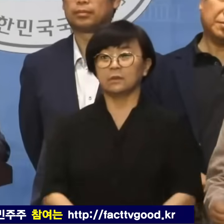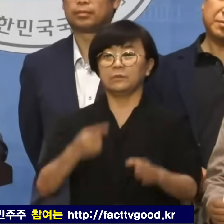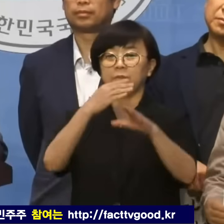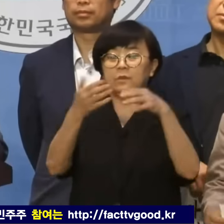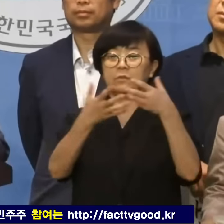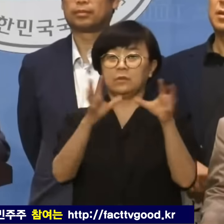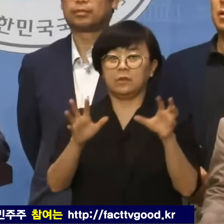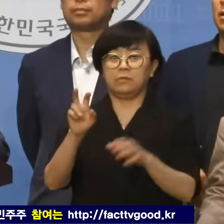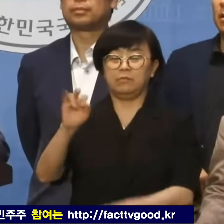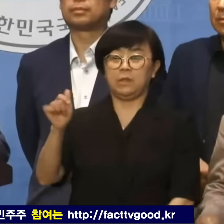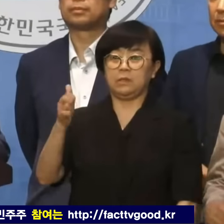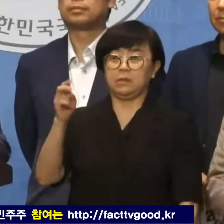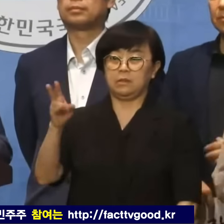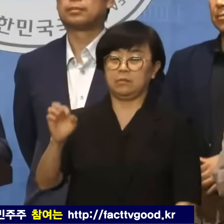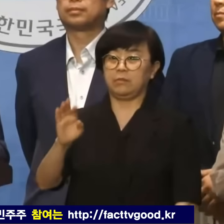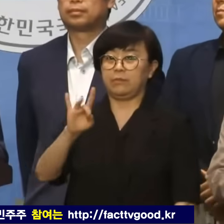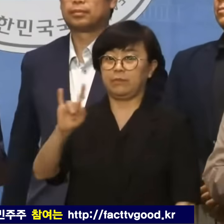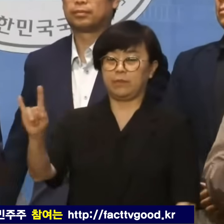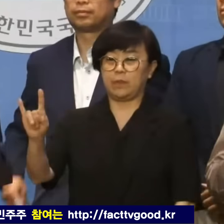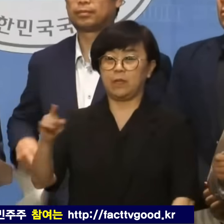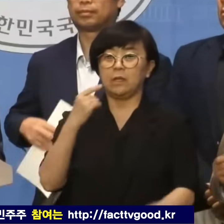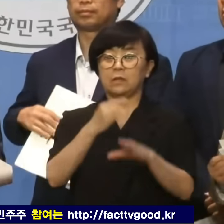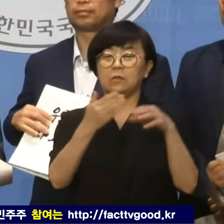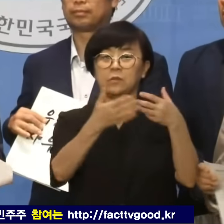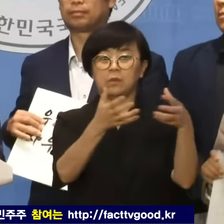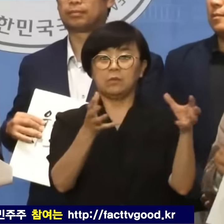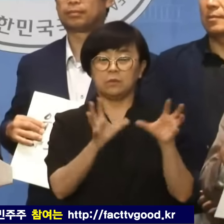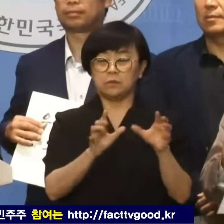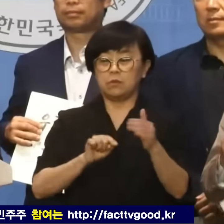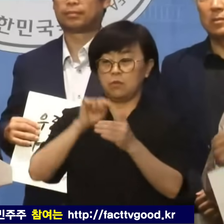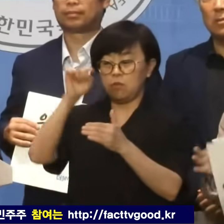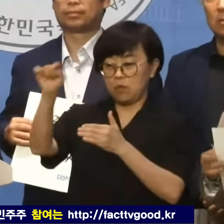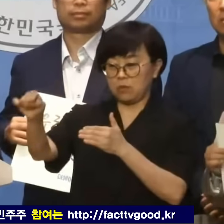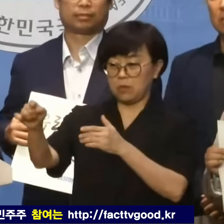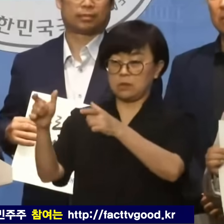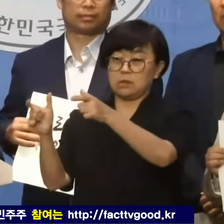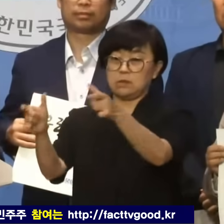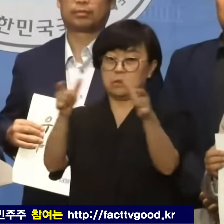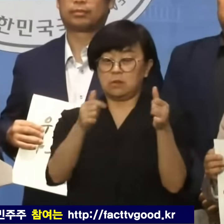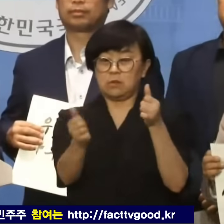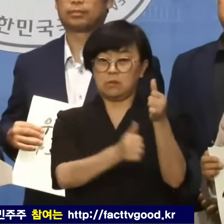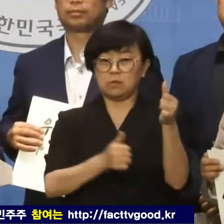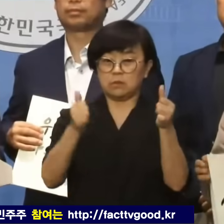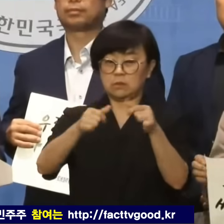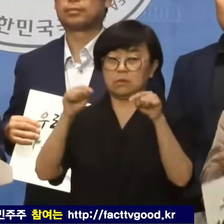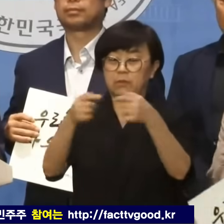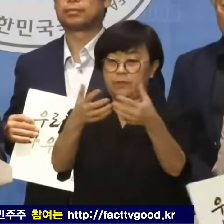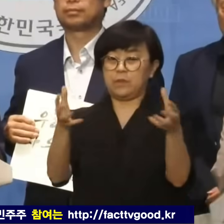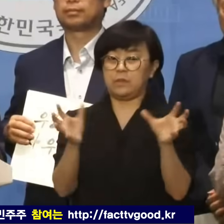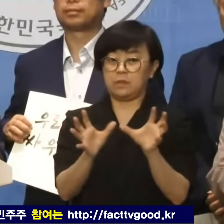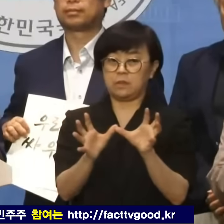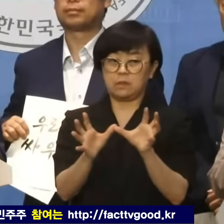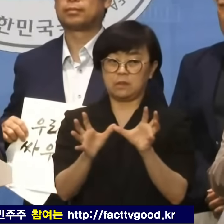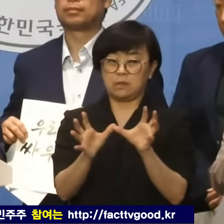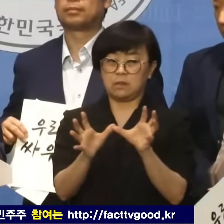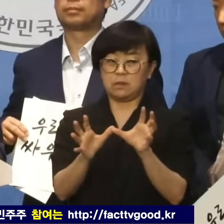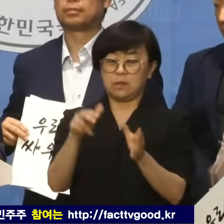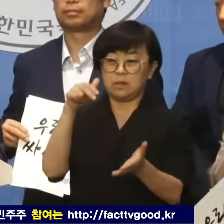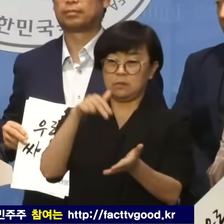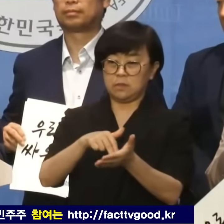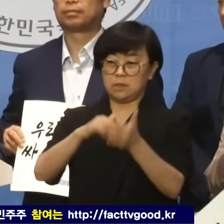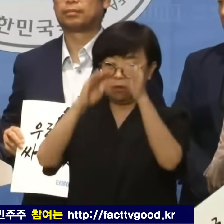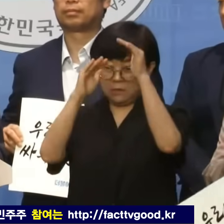더불어민주당 민형배입니다. 이 시간에는 더불어민주당 원외 지역위원장 협의회 입장문